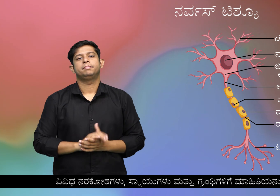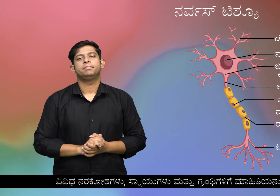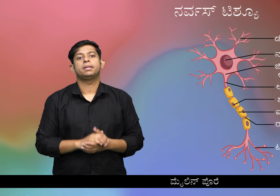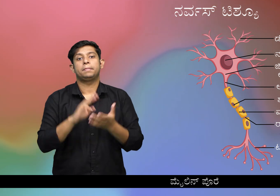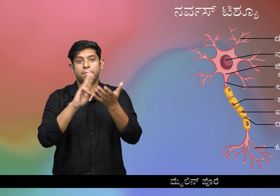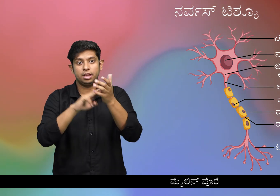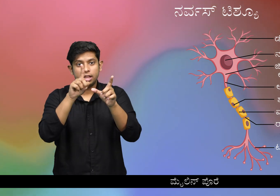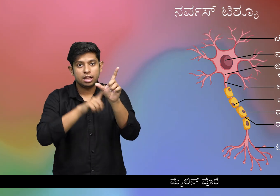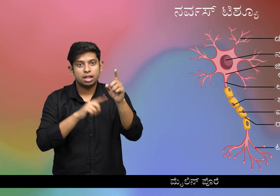ಮೈಲಿನ್ ಪೊರೆ